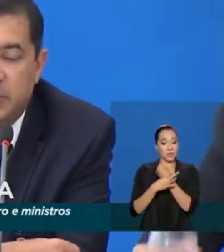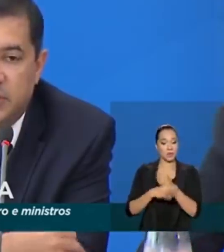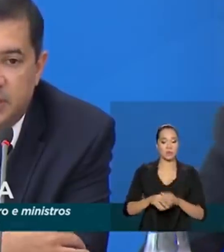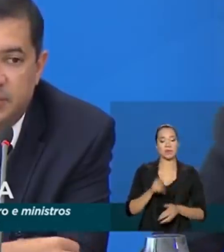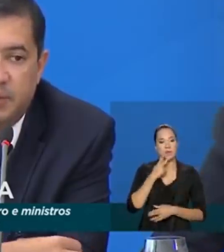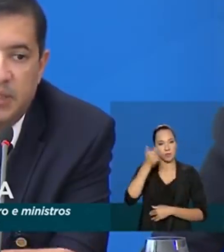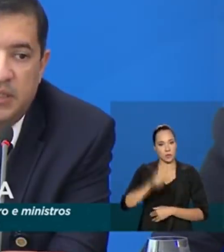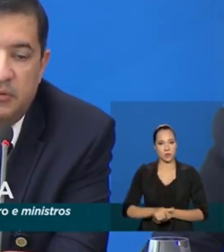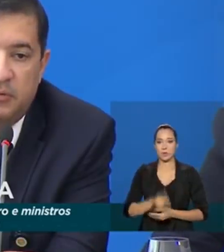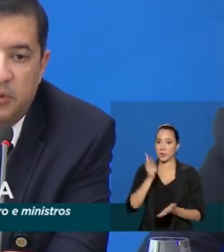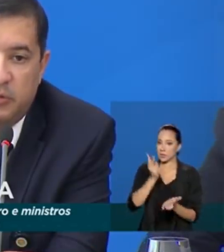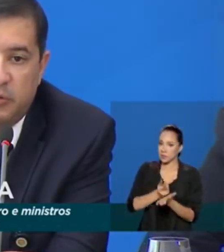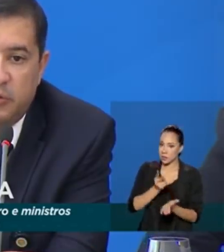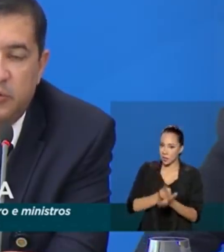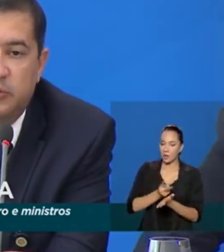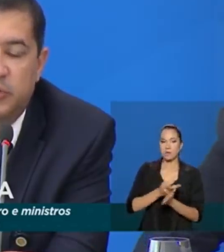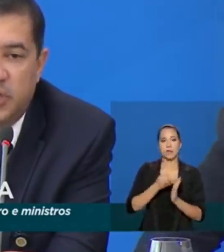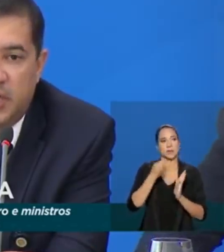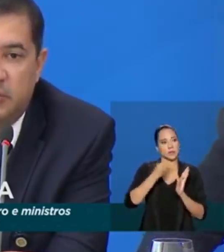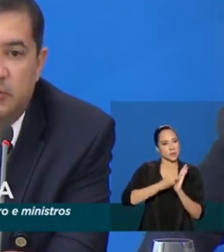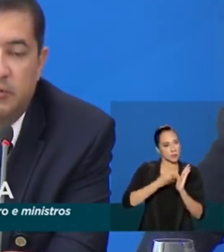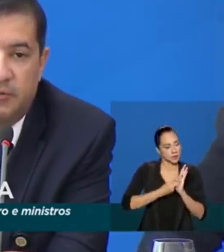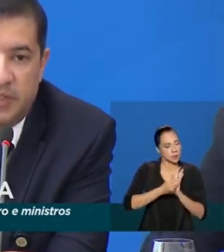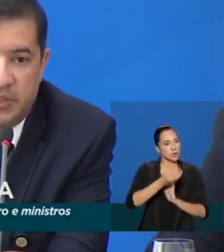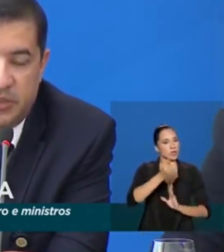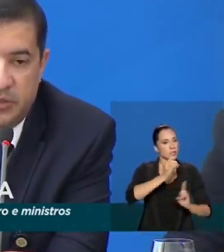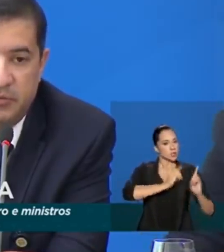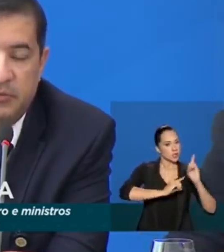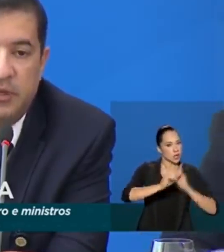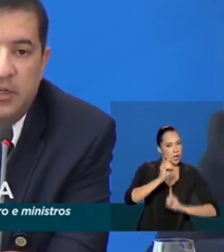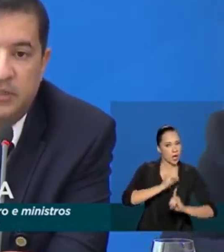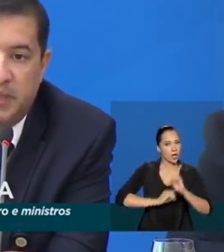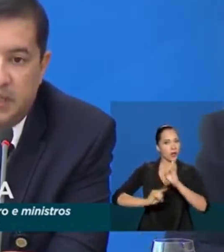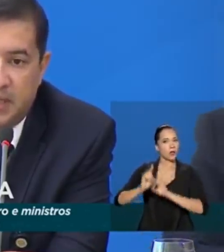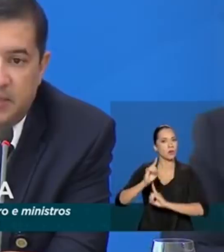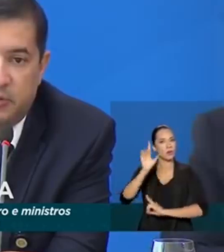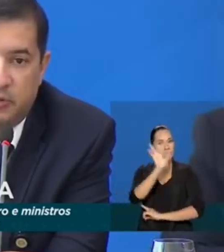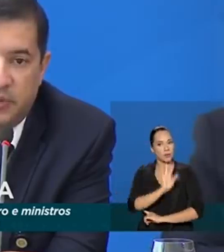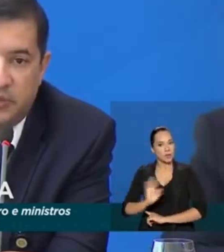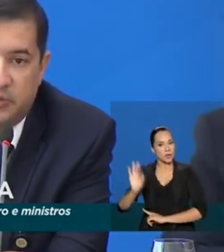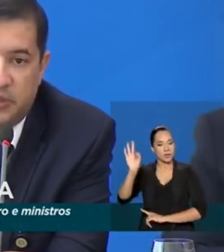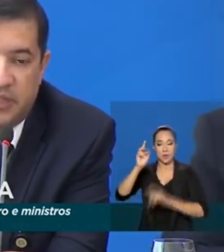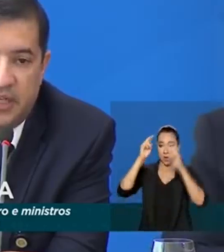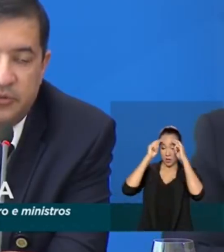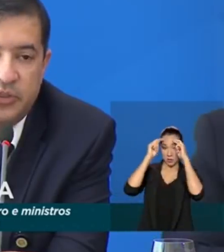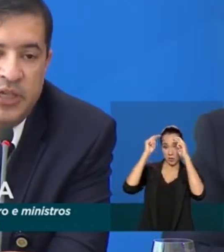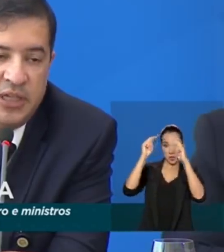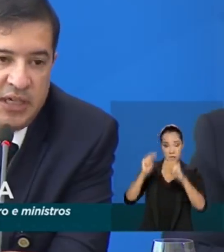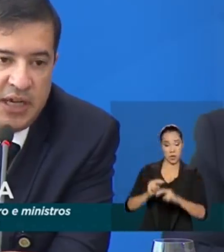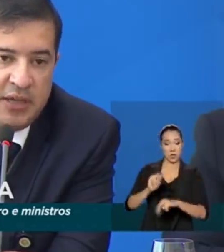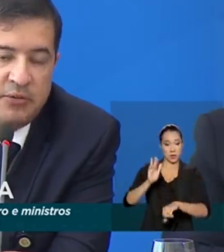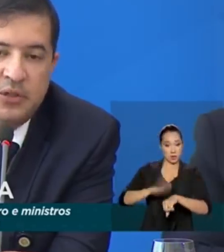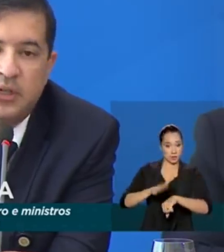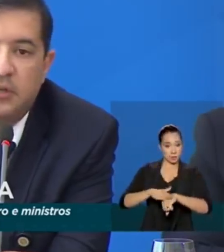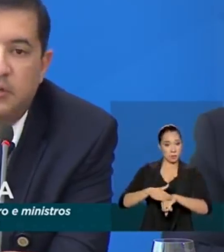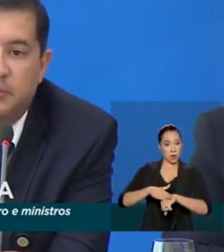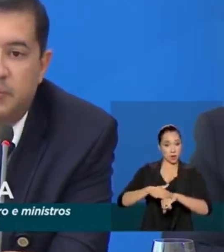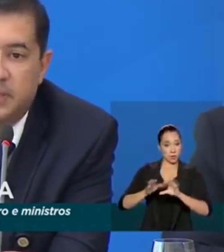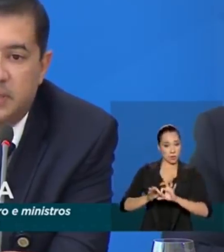insisto, sempre com rigoroso diálogo federativo, respeitadas as autonomias dos estados e,